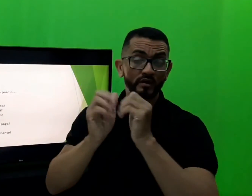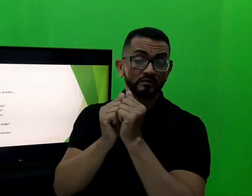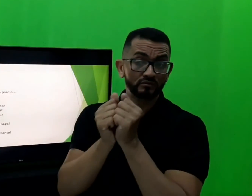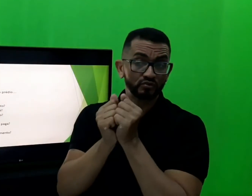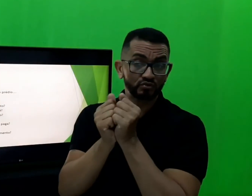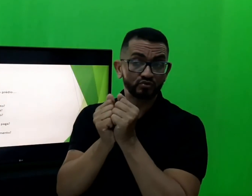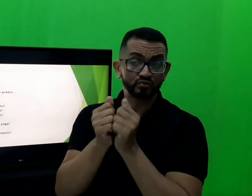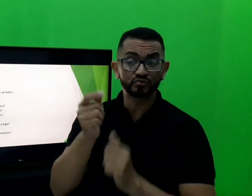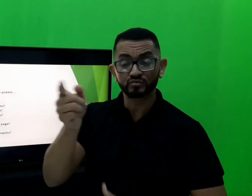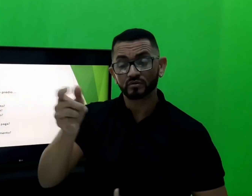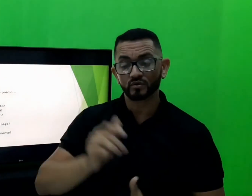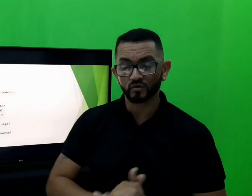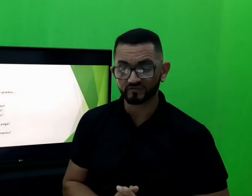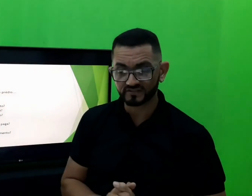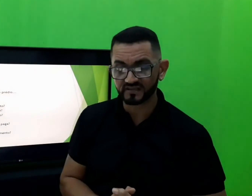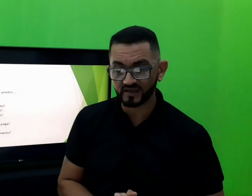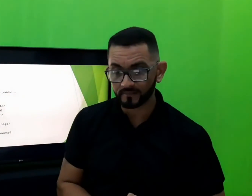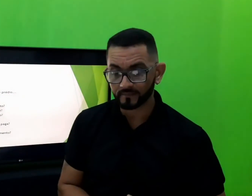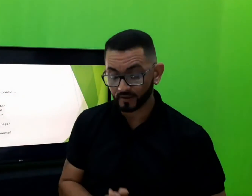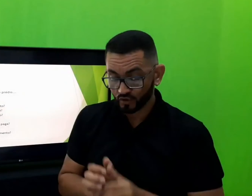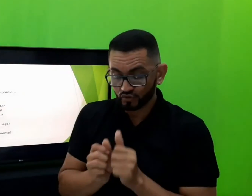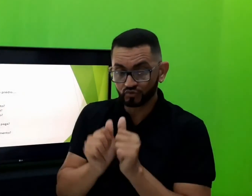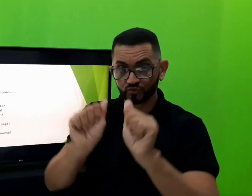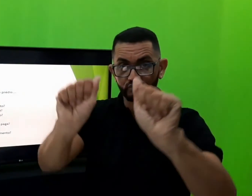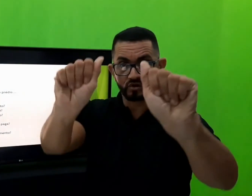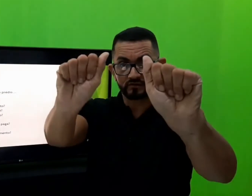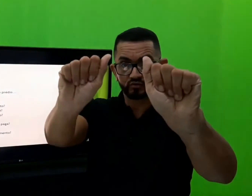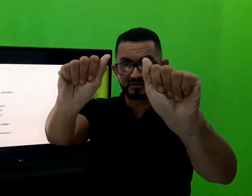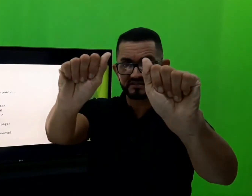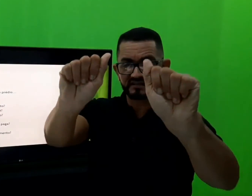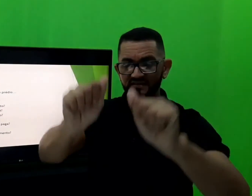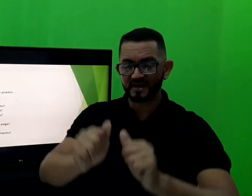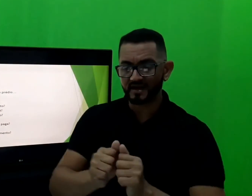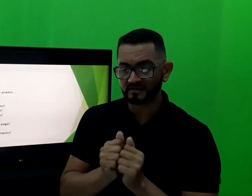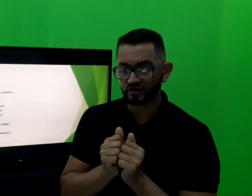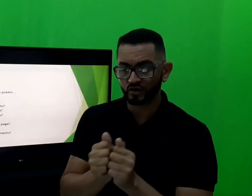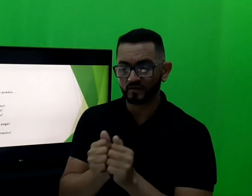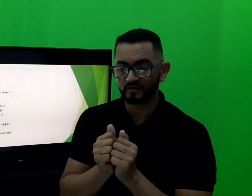moram junto com você? Junto, ó, duas letras A aqui, ó.